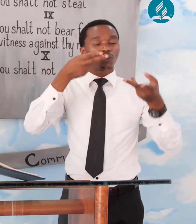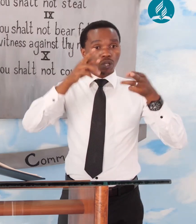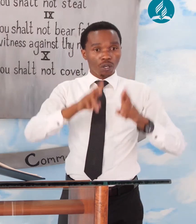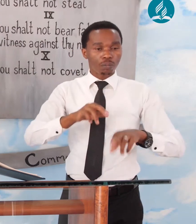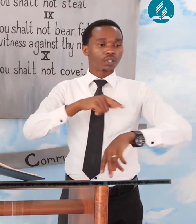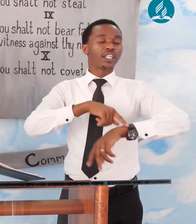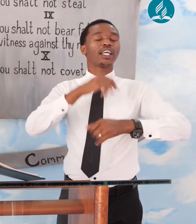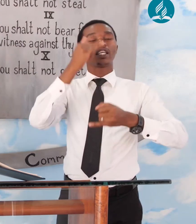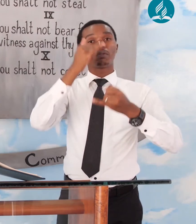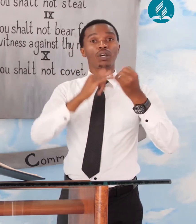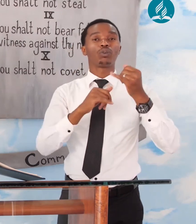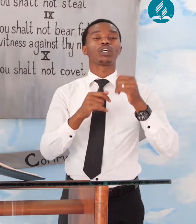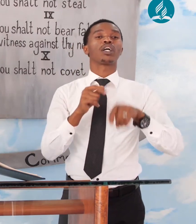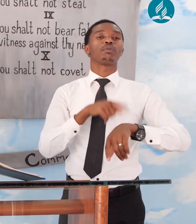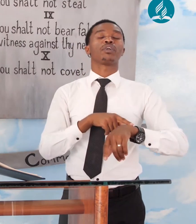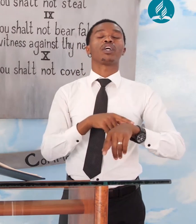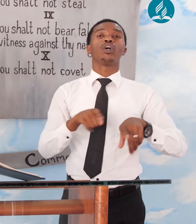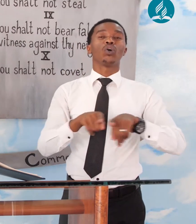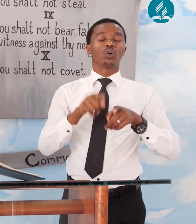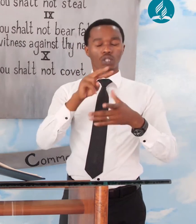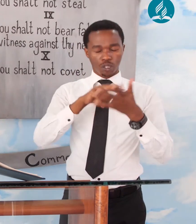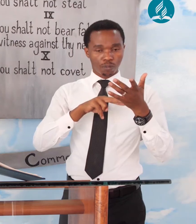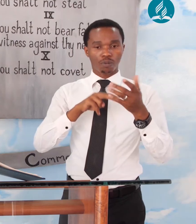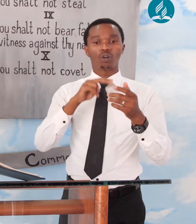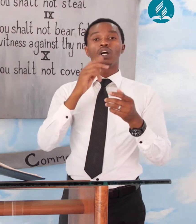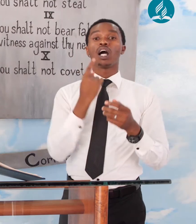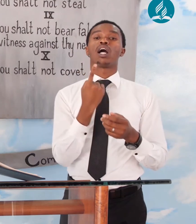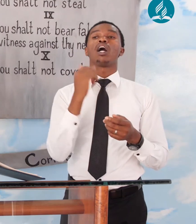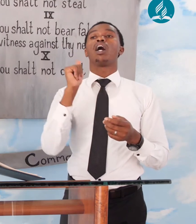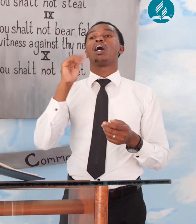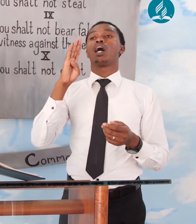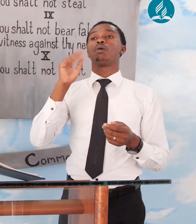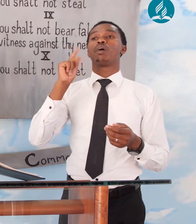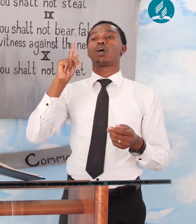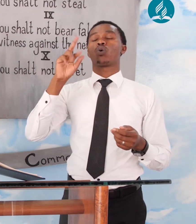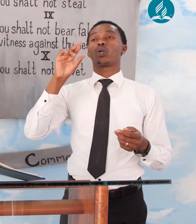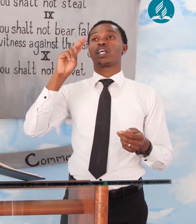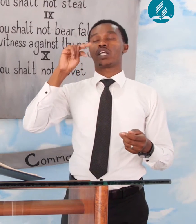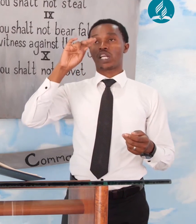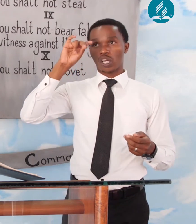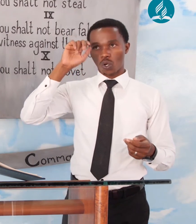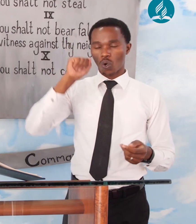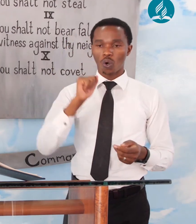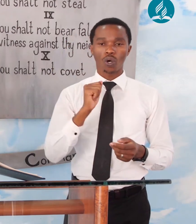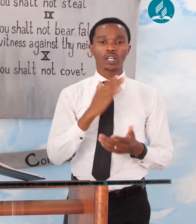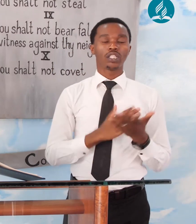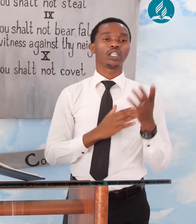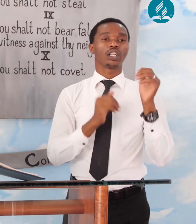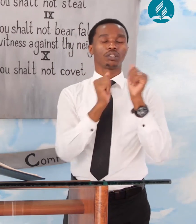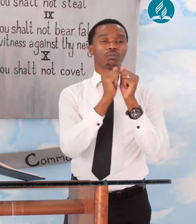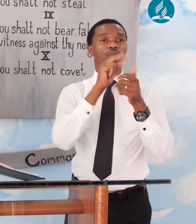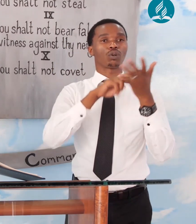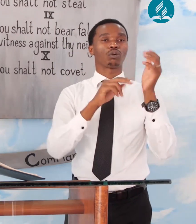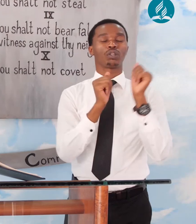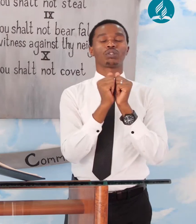y'ibihe nkuko byanditse mu rwambere rw'Abakorinto igice cya 10 umurongo wa 11 nkaba nsaba Imana yuko